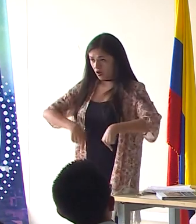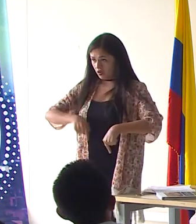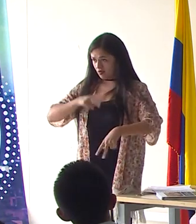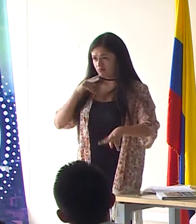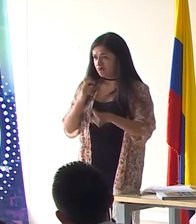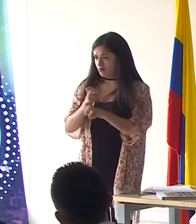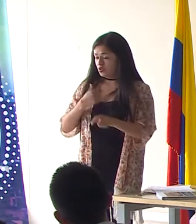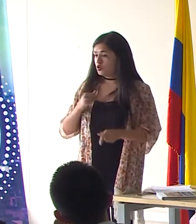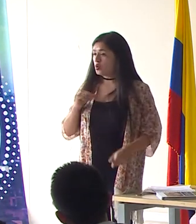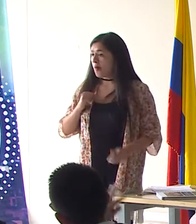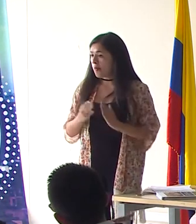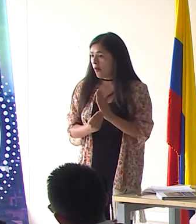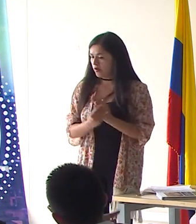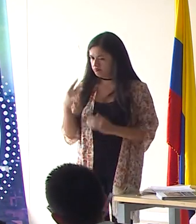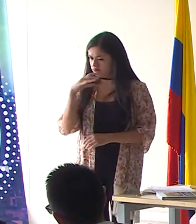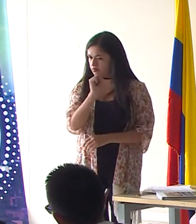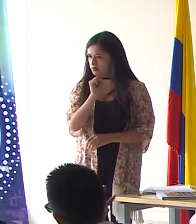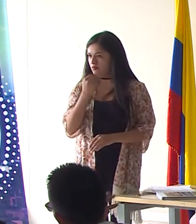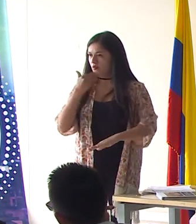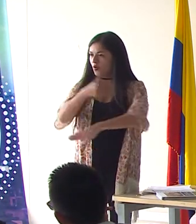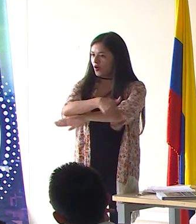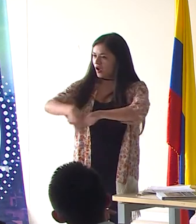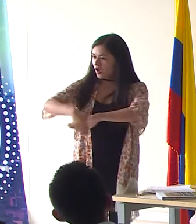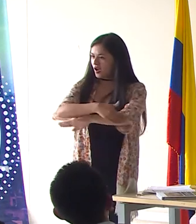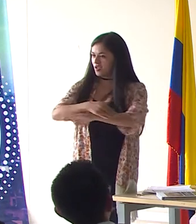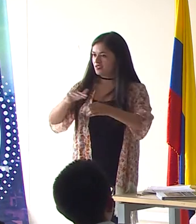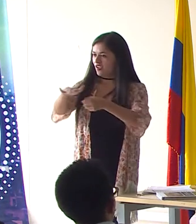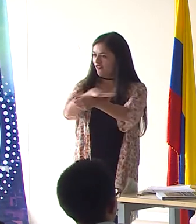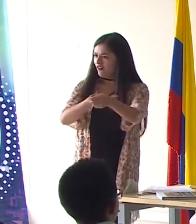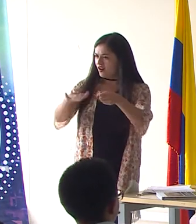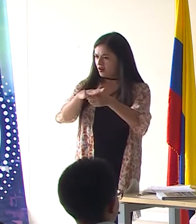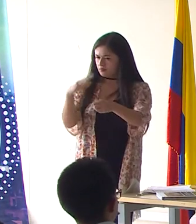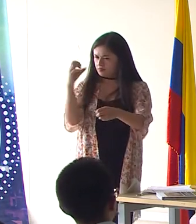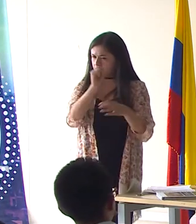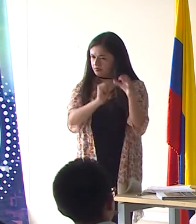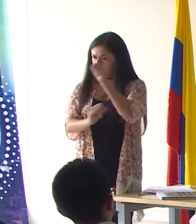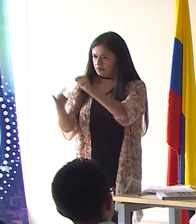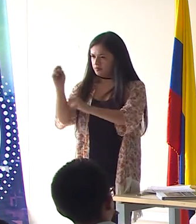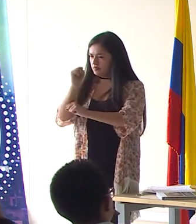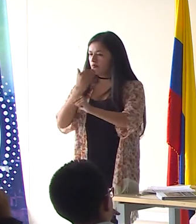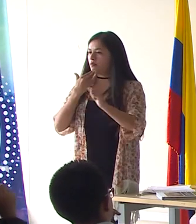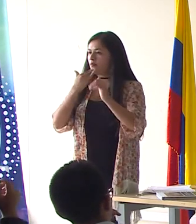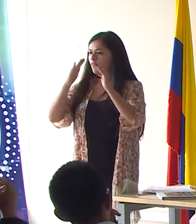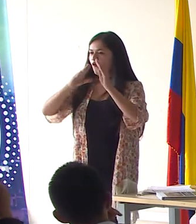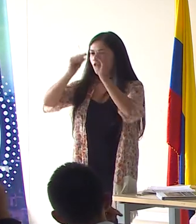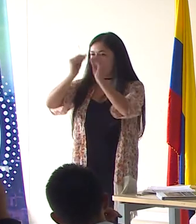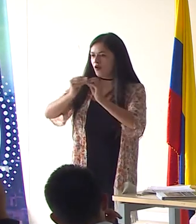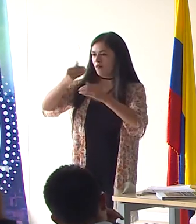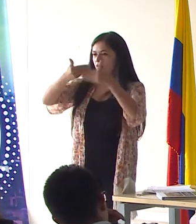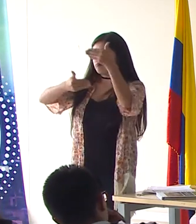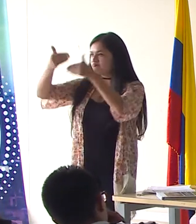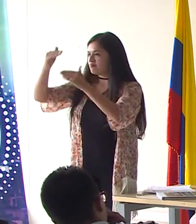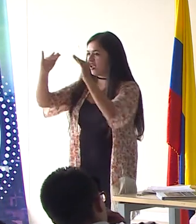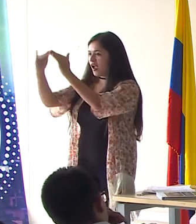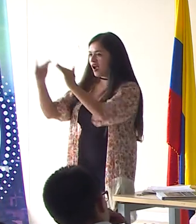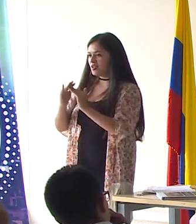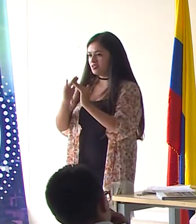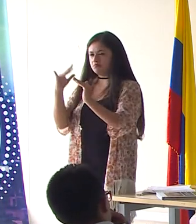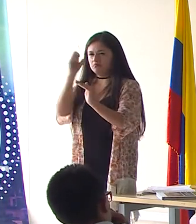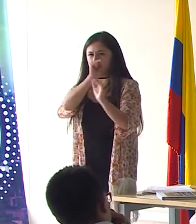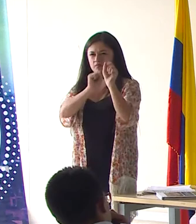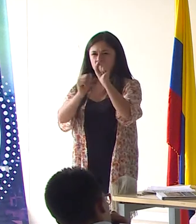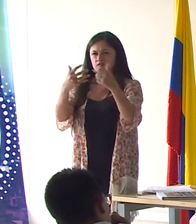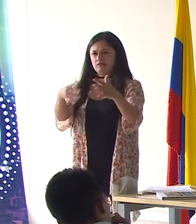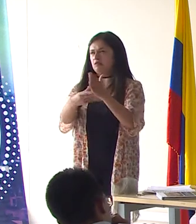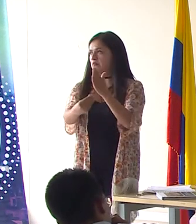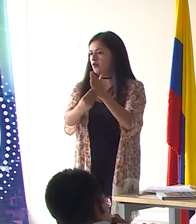manzana cada barrio la pobreza va a ser chocante en el paisaje el paisaje está inundado de ello por